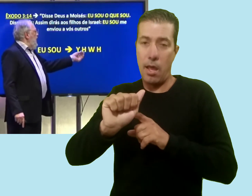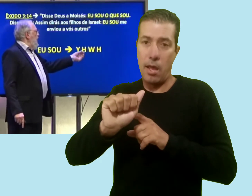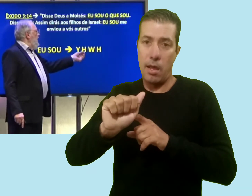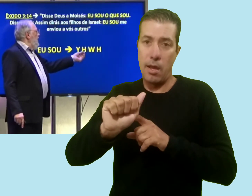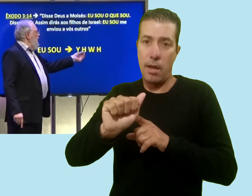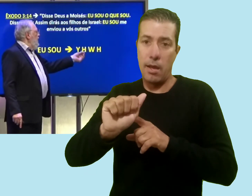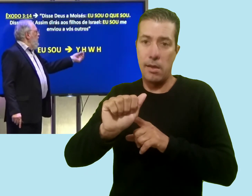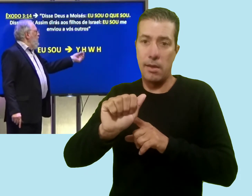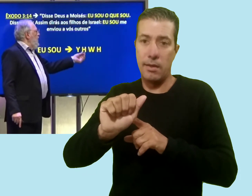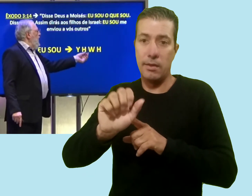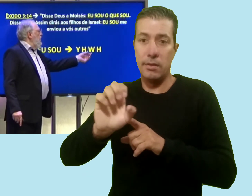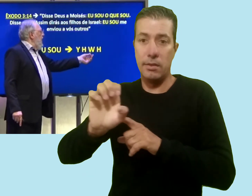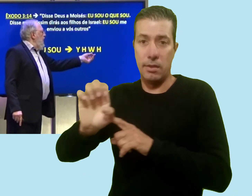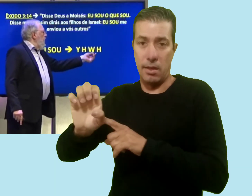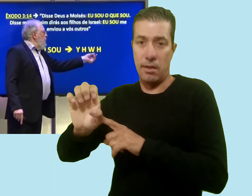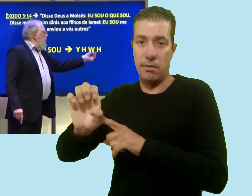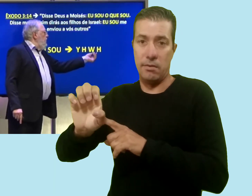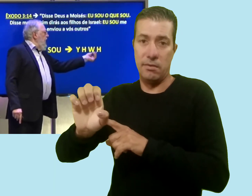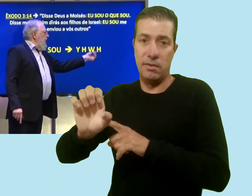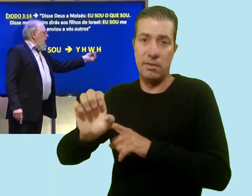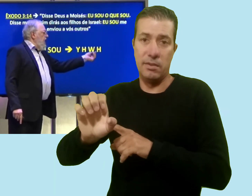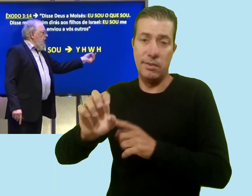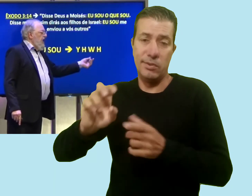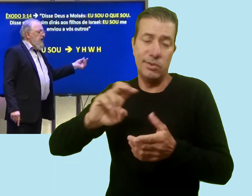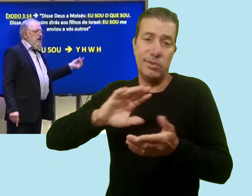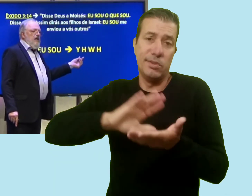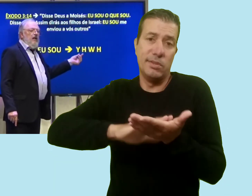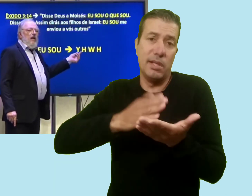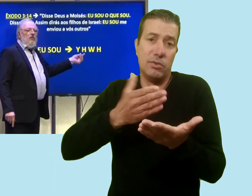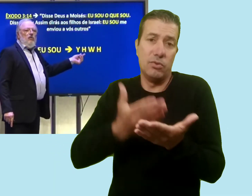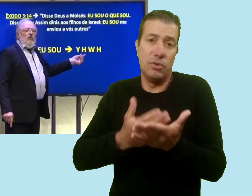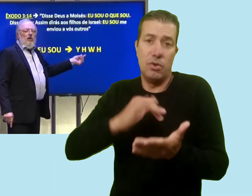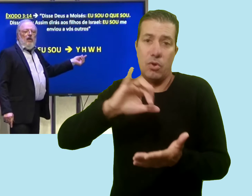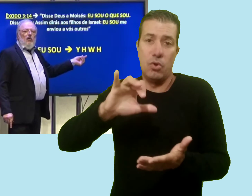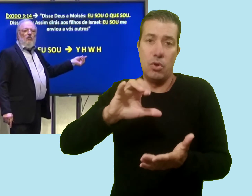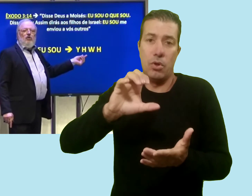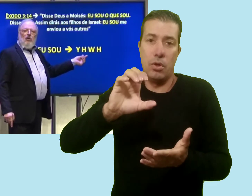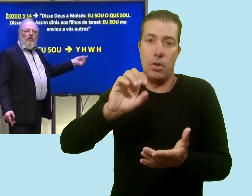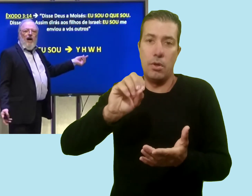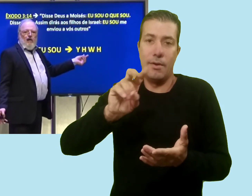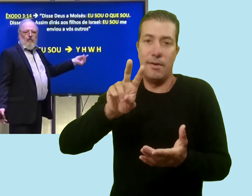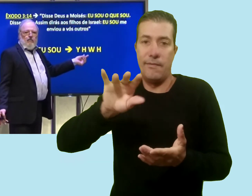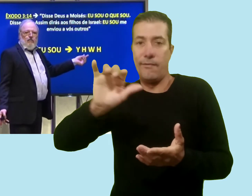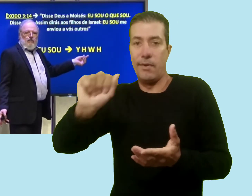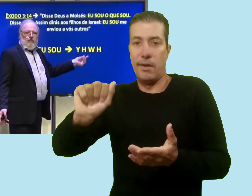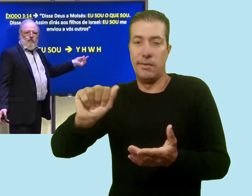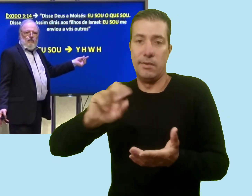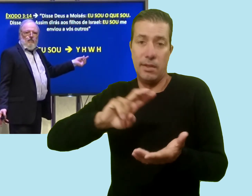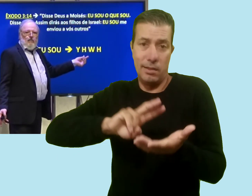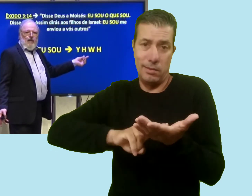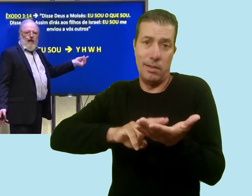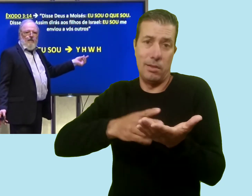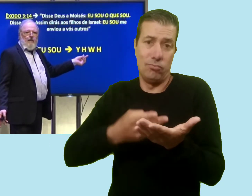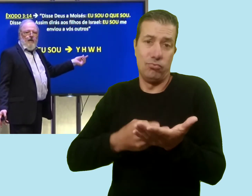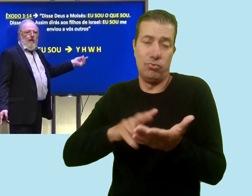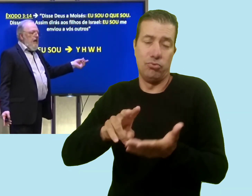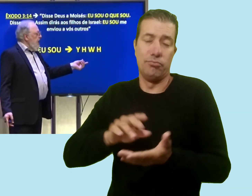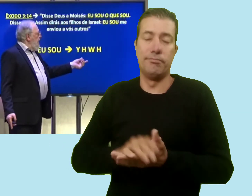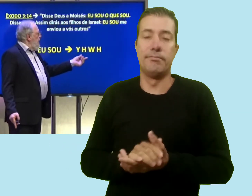A aqui, ficou Yahvé, e pôs um E aqui. E tem gente que traduz isso aqui como Jeová.